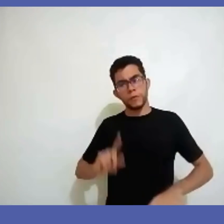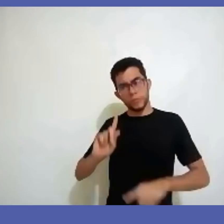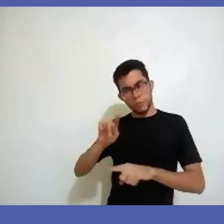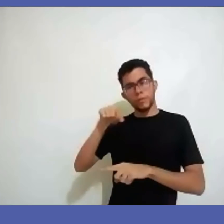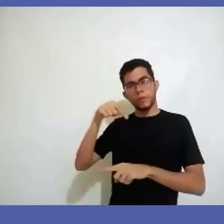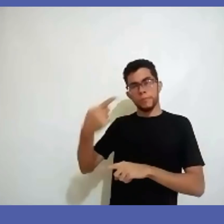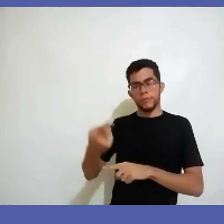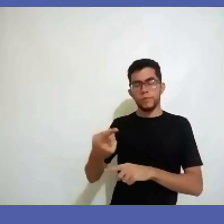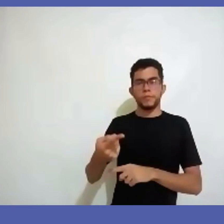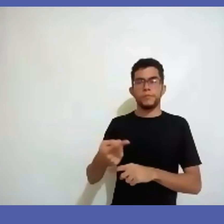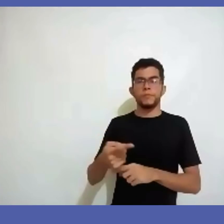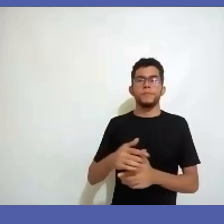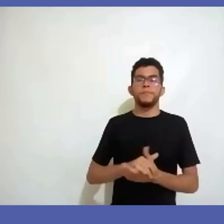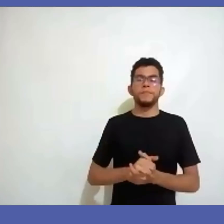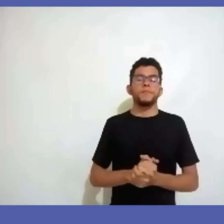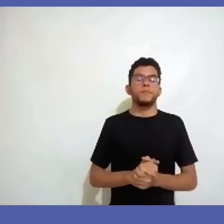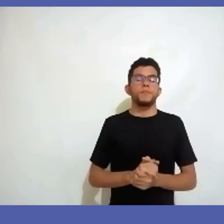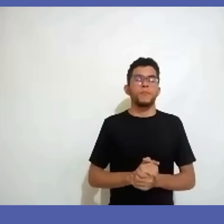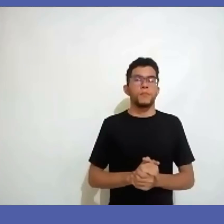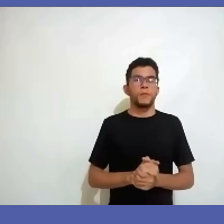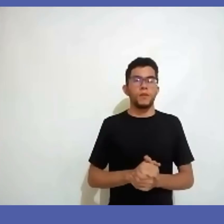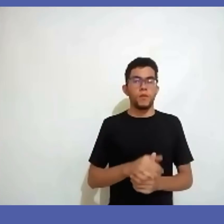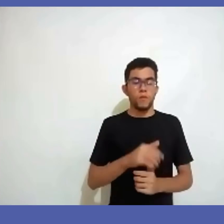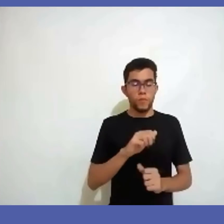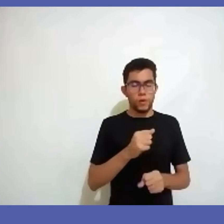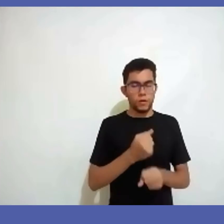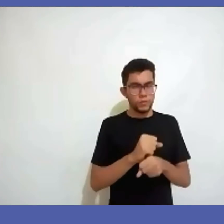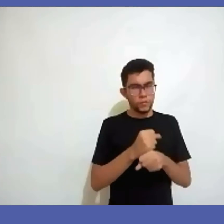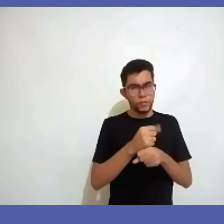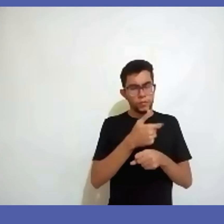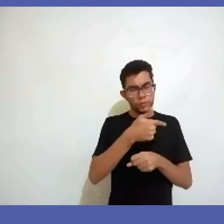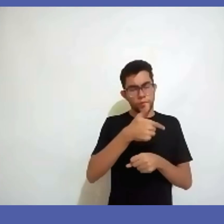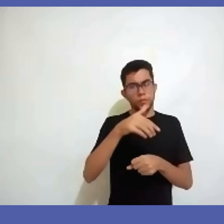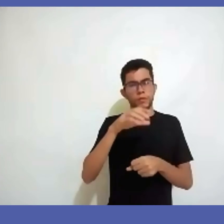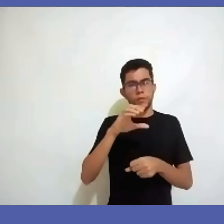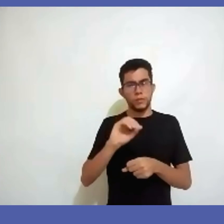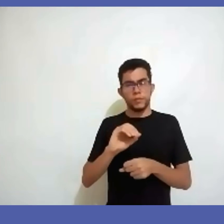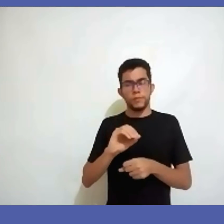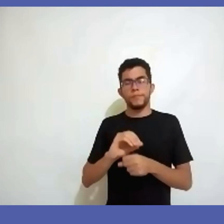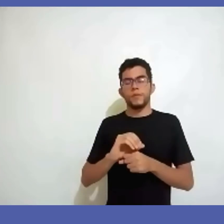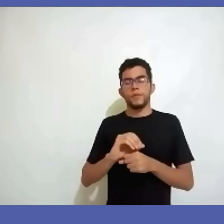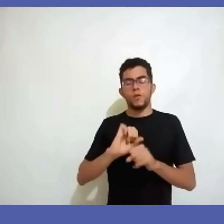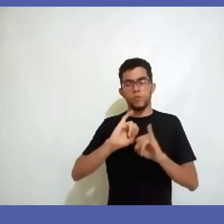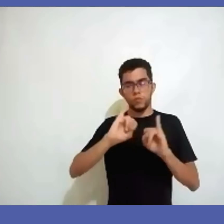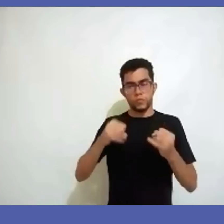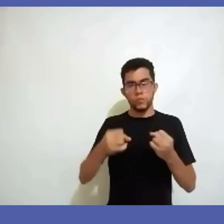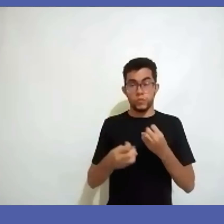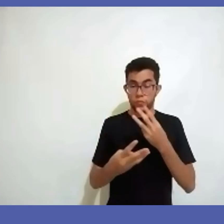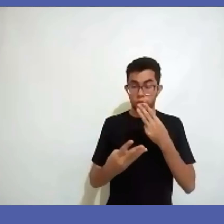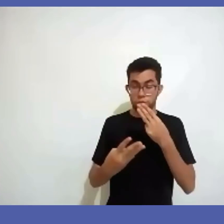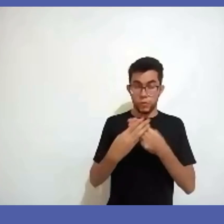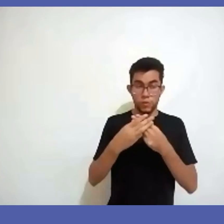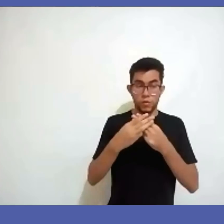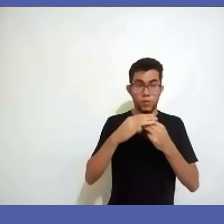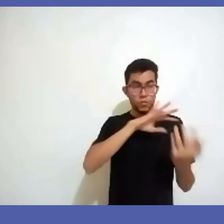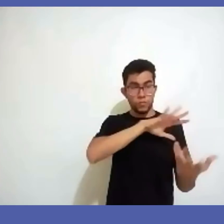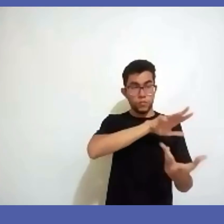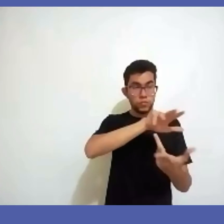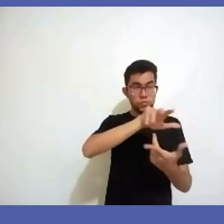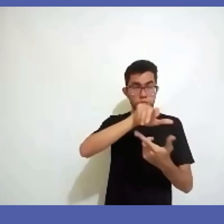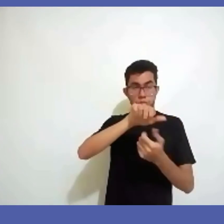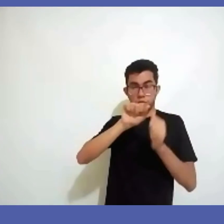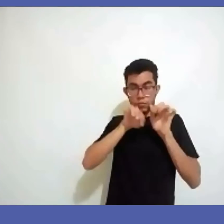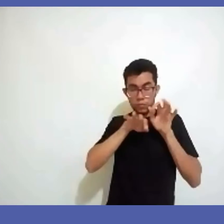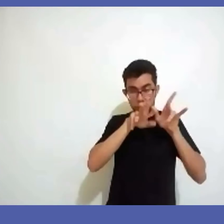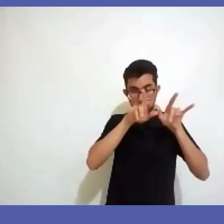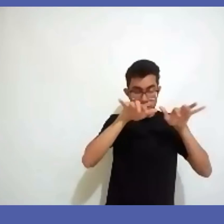ano 70, os judeus se espalharam pela Ásia Menor, pela África e sul da